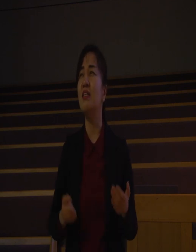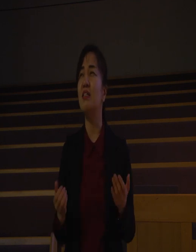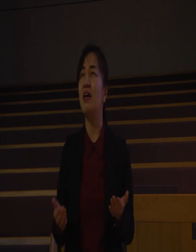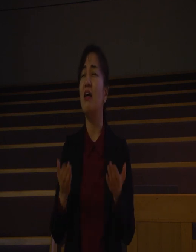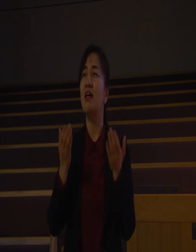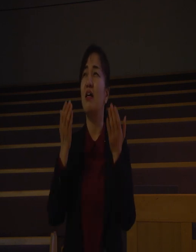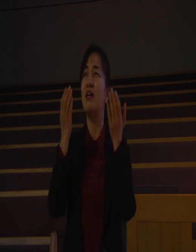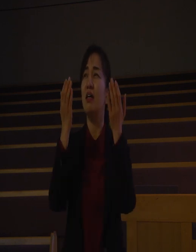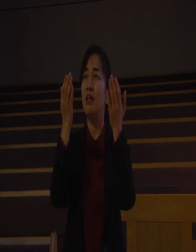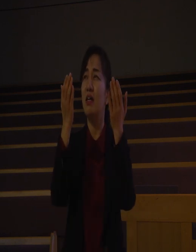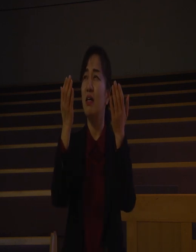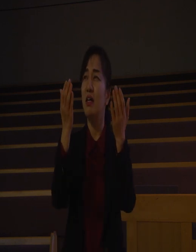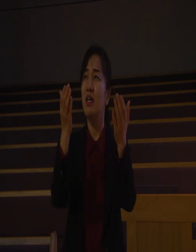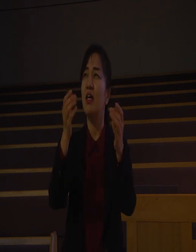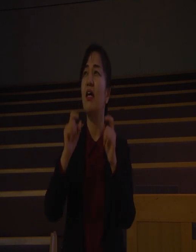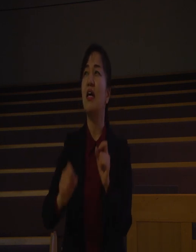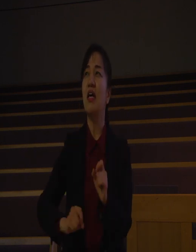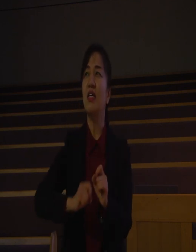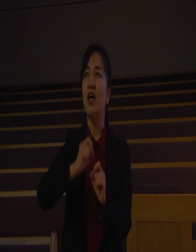고귀한